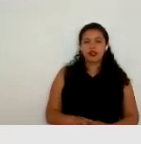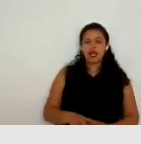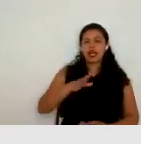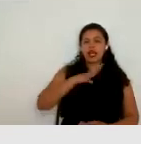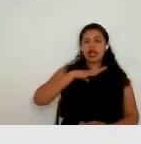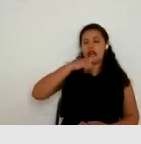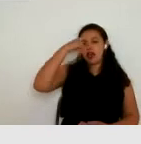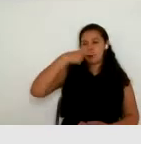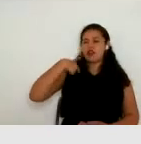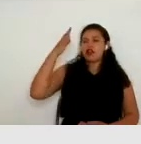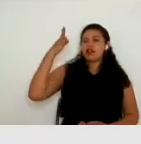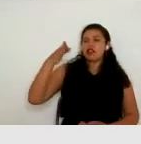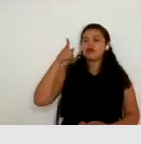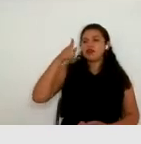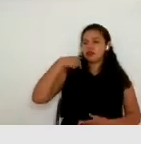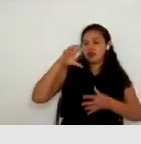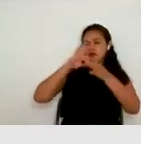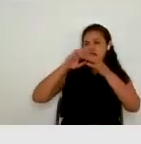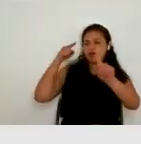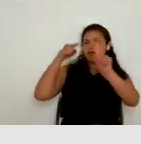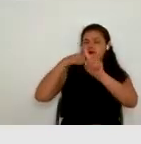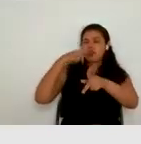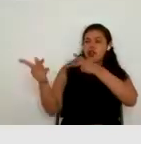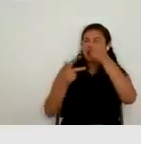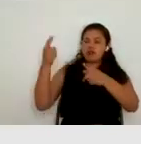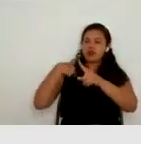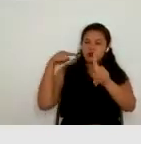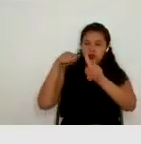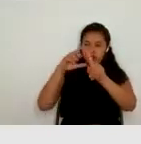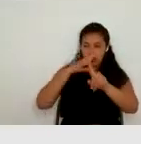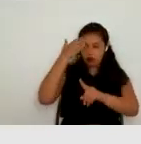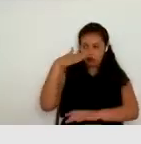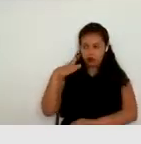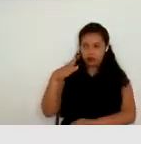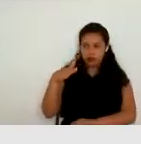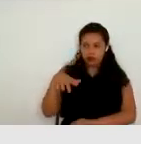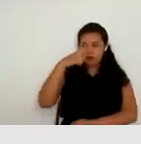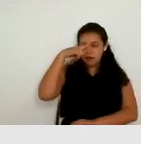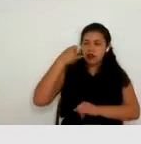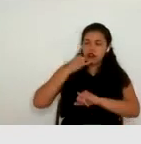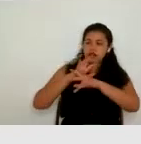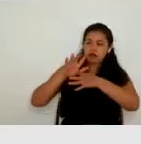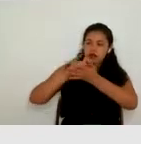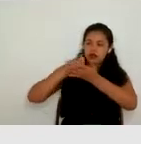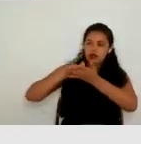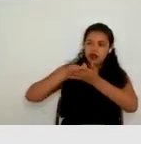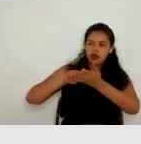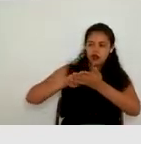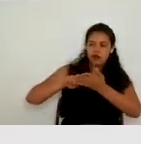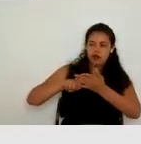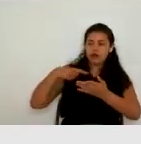explicado cuál era el propósito de la entrevista y cuál la obtención de los datos que se le requería